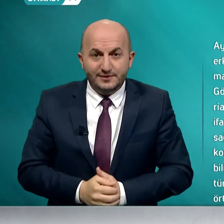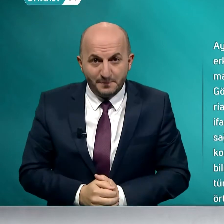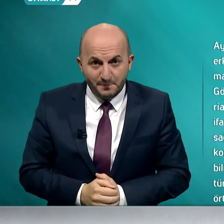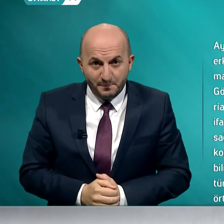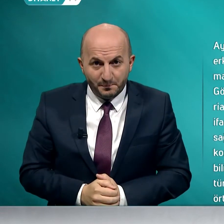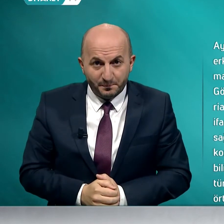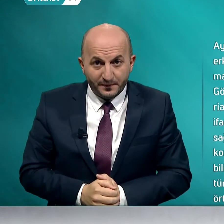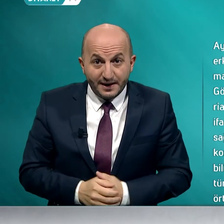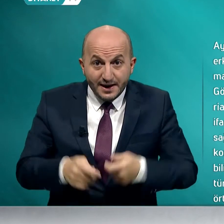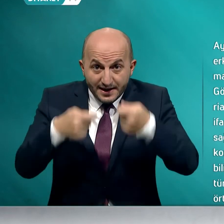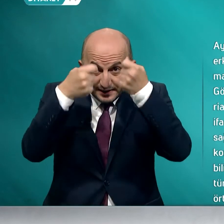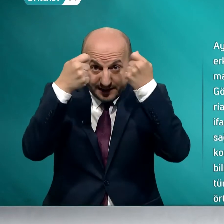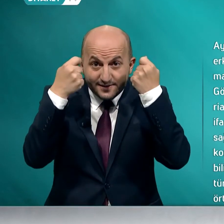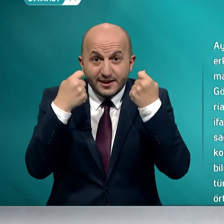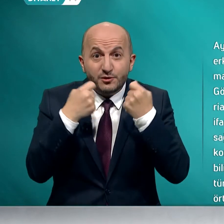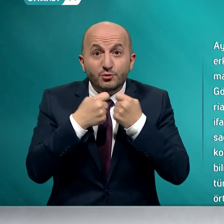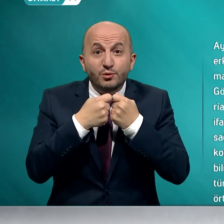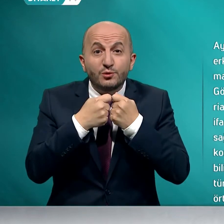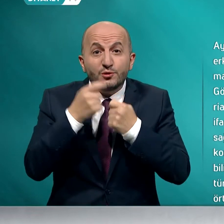uymaz.